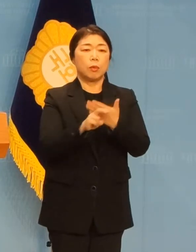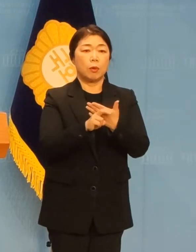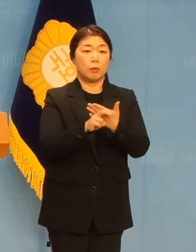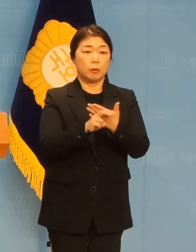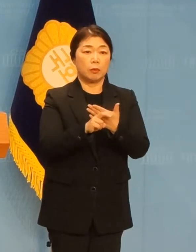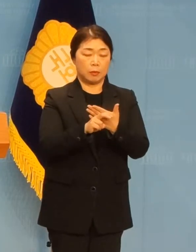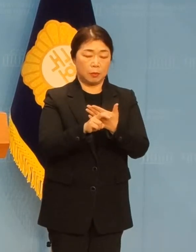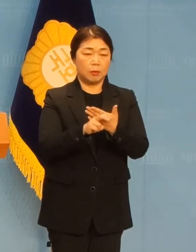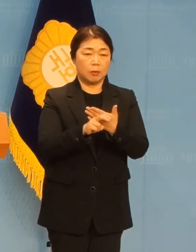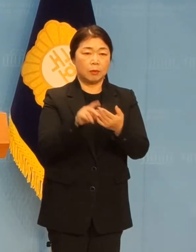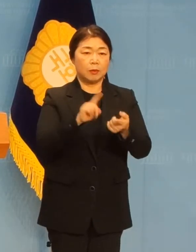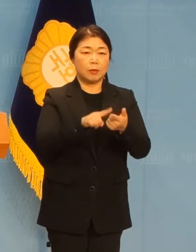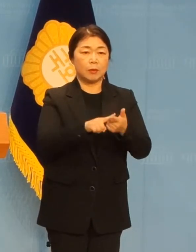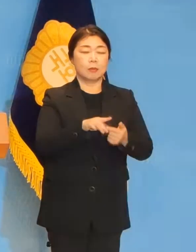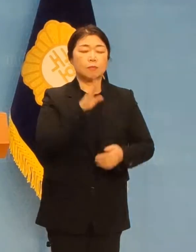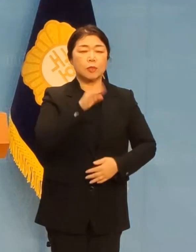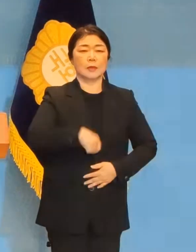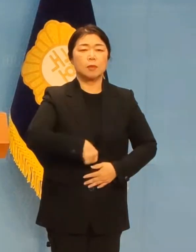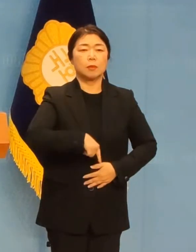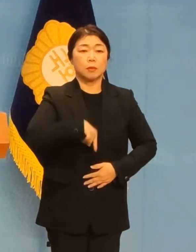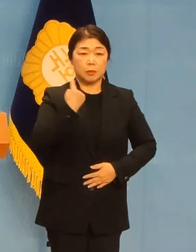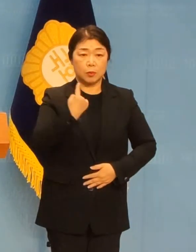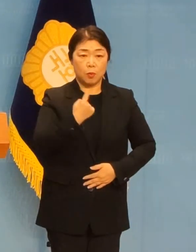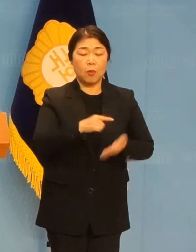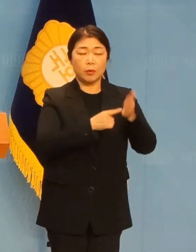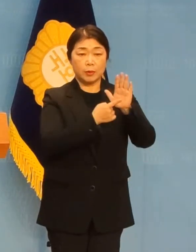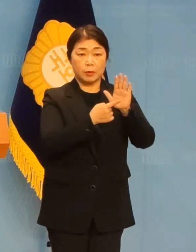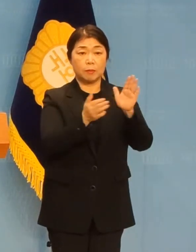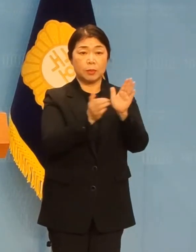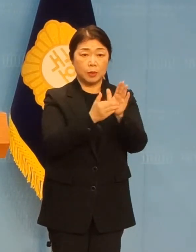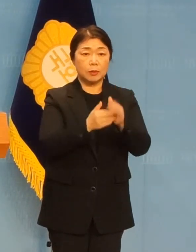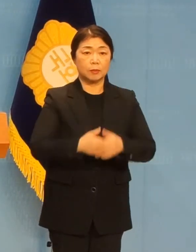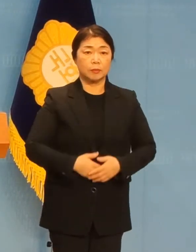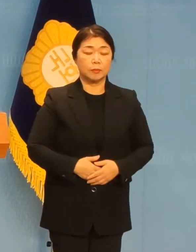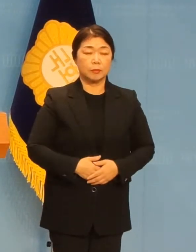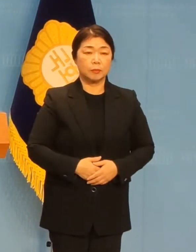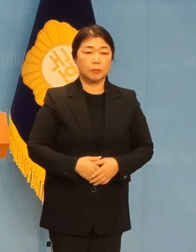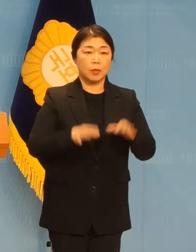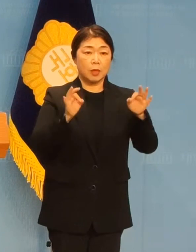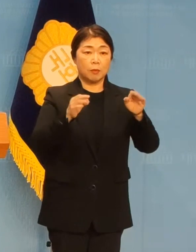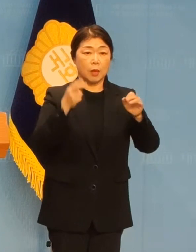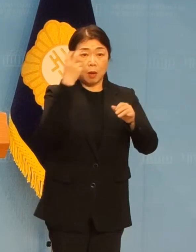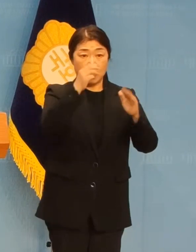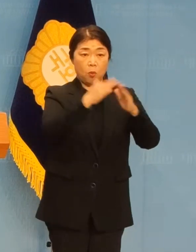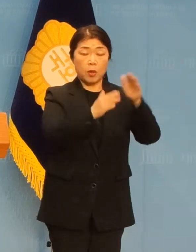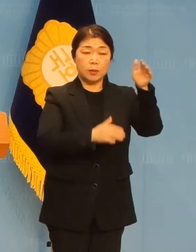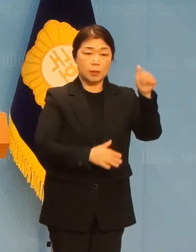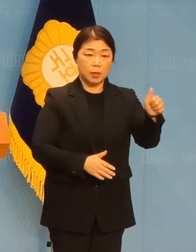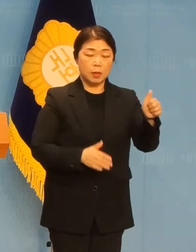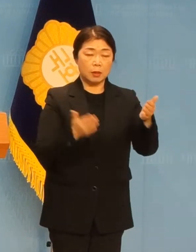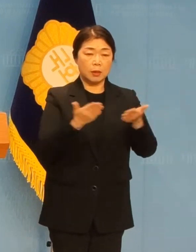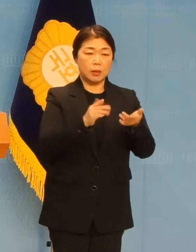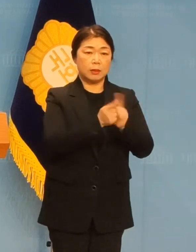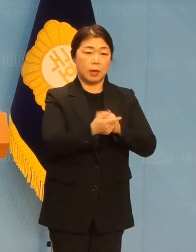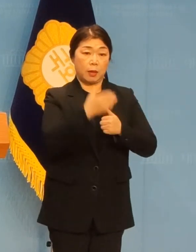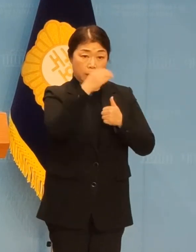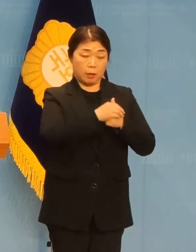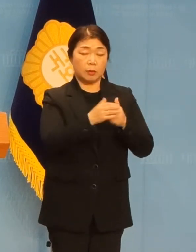감사원 스스로가 인정했습니다. 김인혜 감사원장 직무대행은 저를